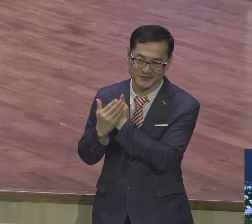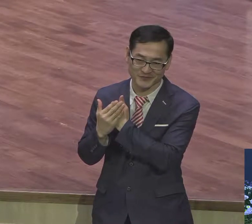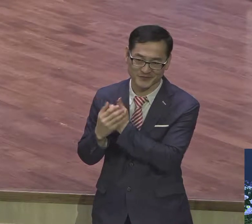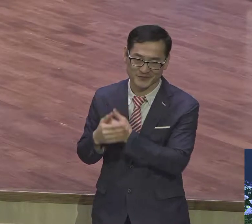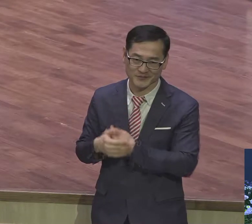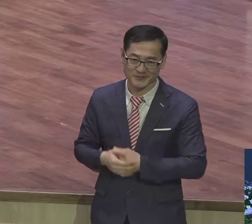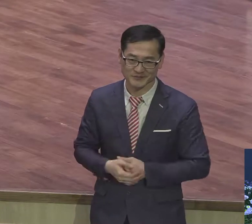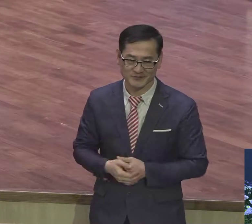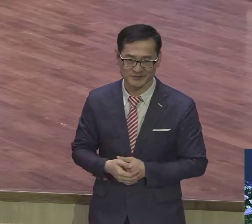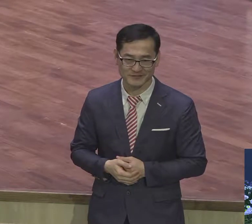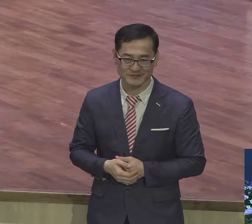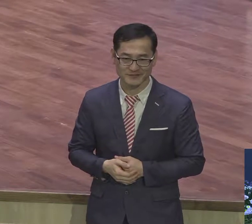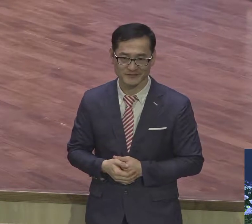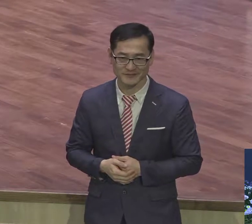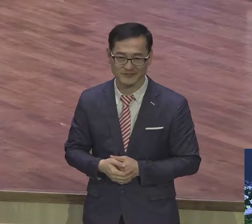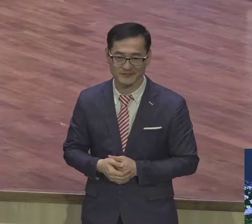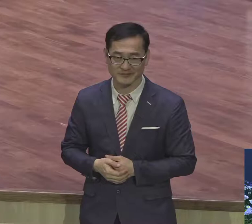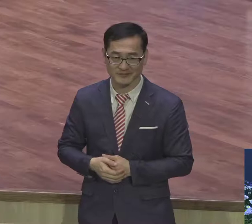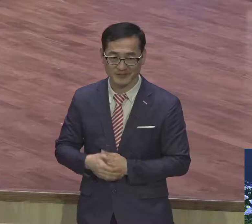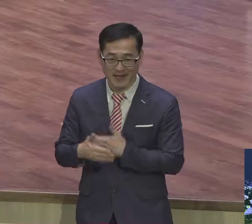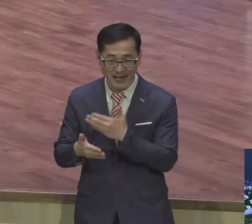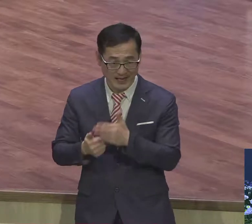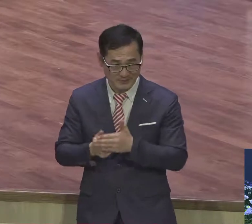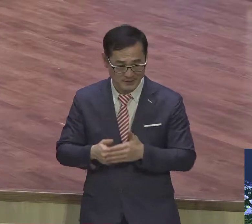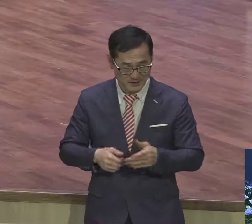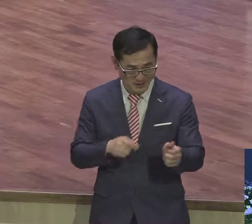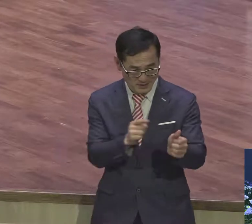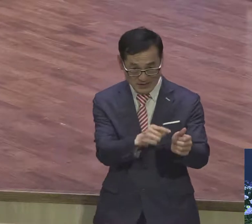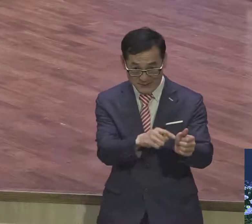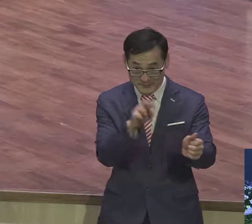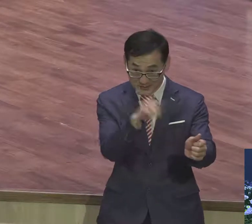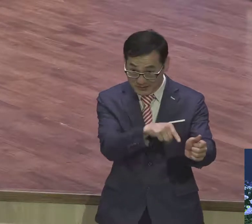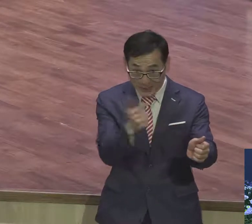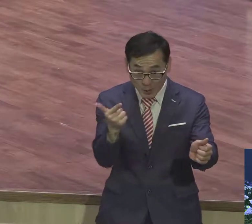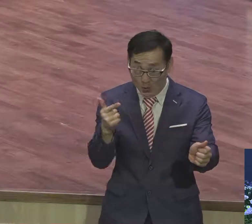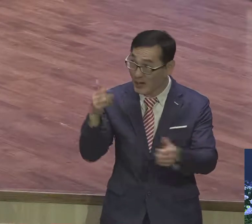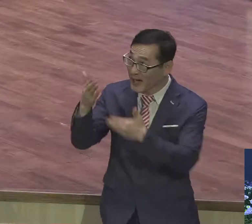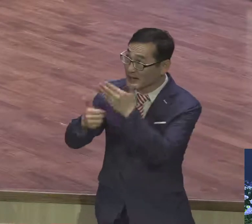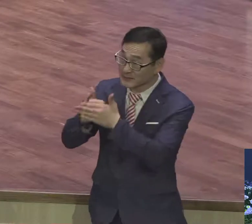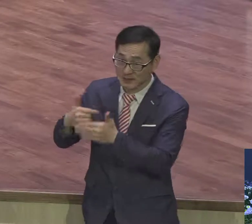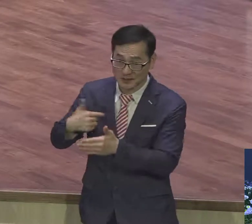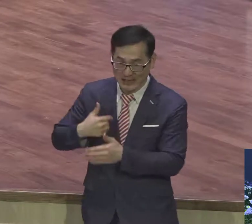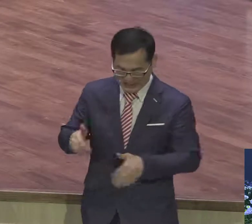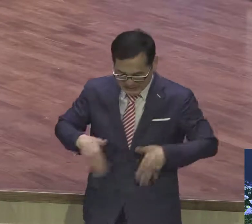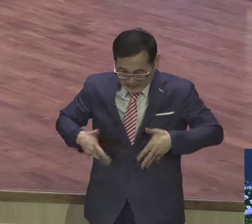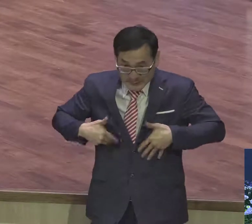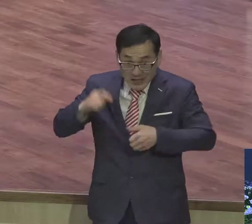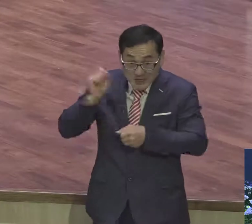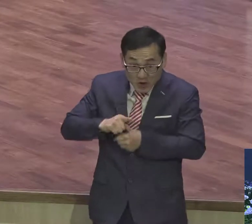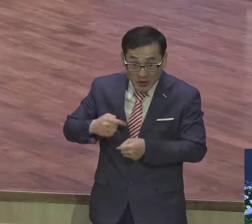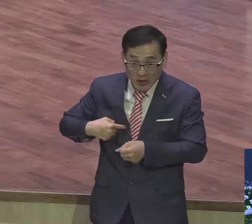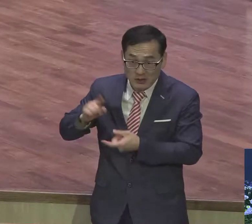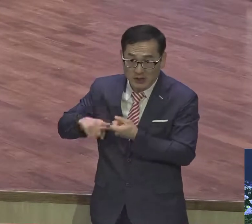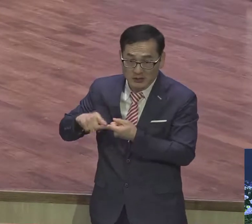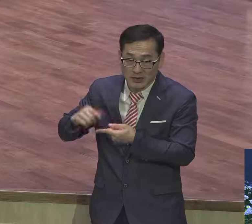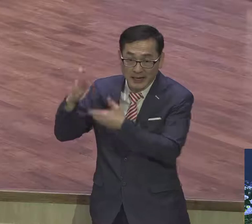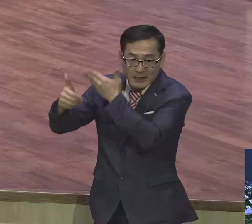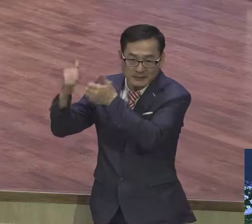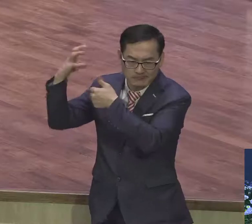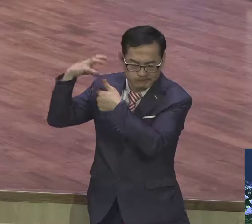아니라 하나님이 지금 나를 다루 내 급한 성격을 하나님 지금 다루시구나 그걸 느끼면 그 순간에는요